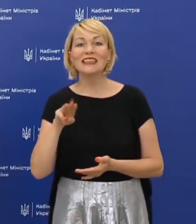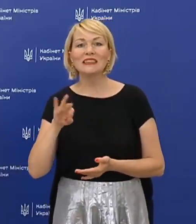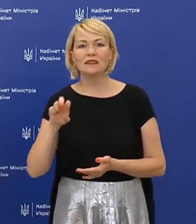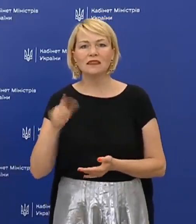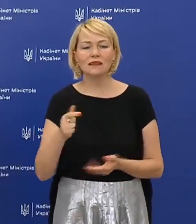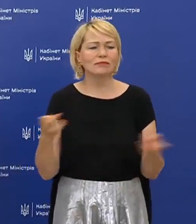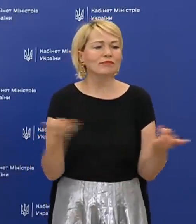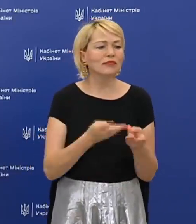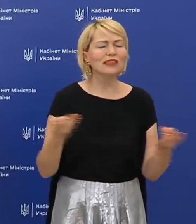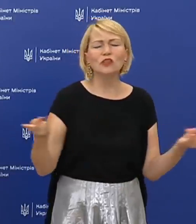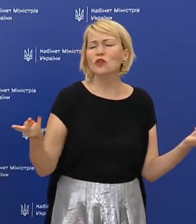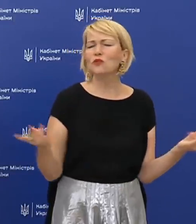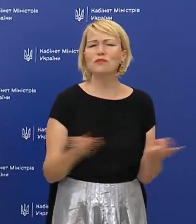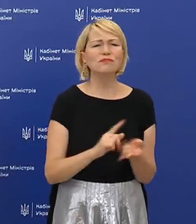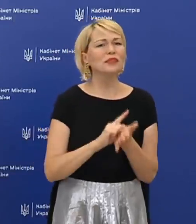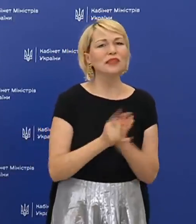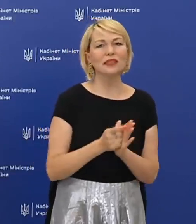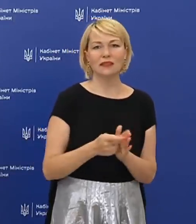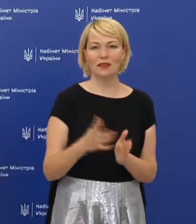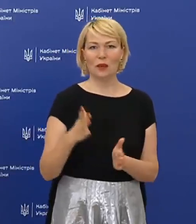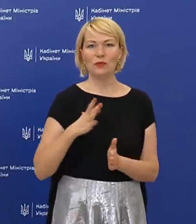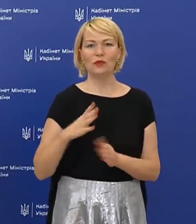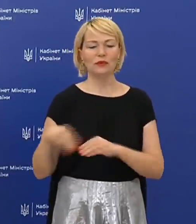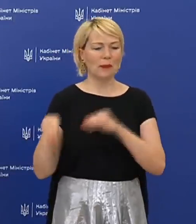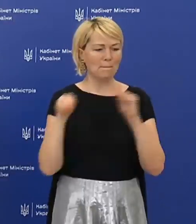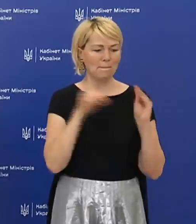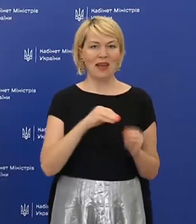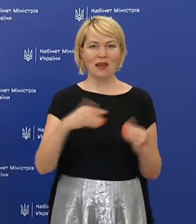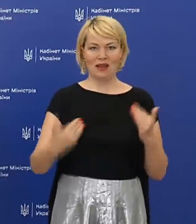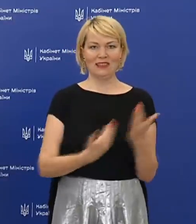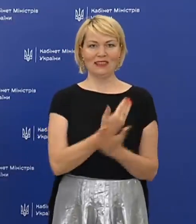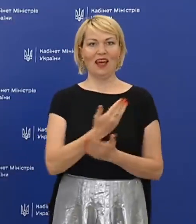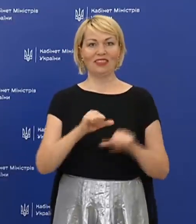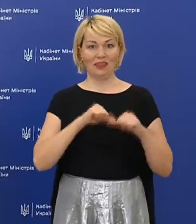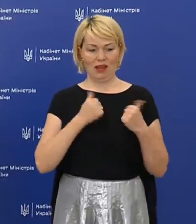якому дуже необхідна була ця пересадка серця.